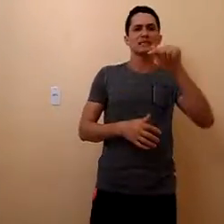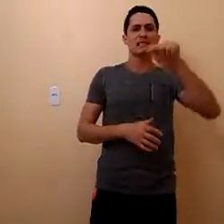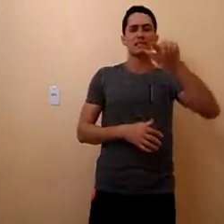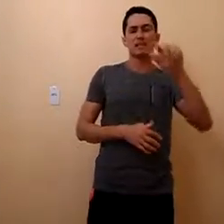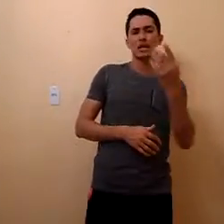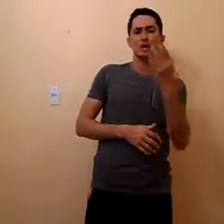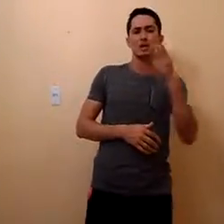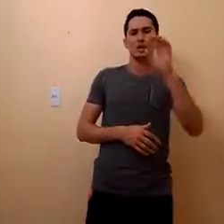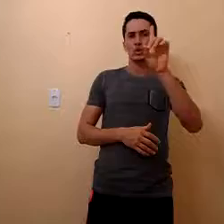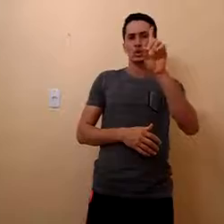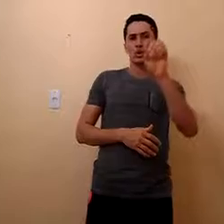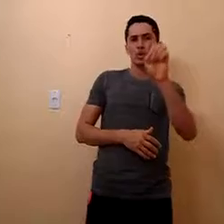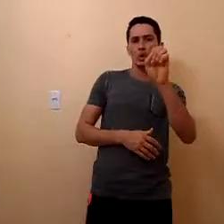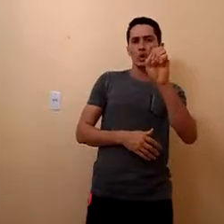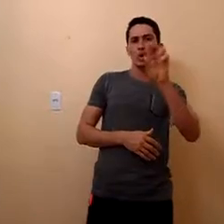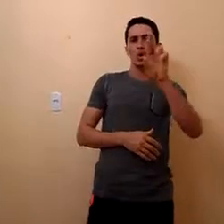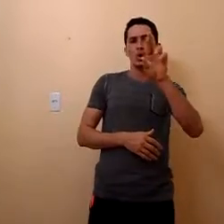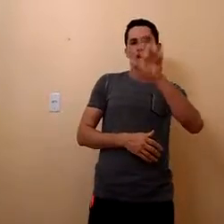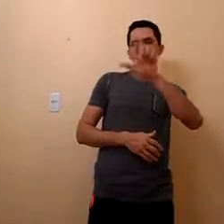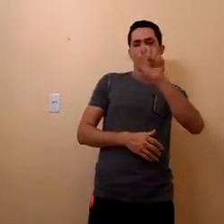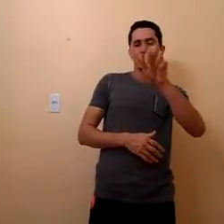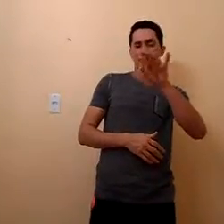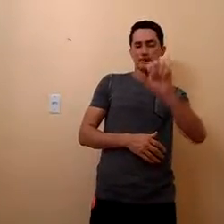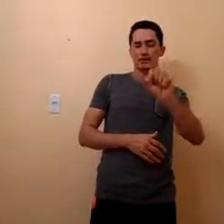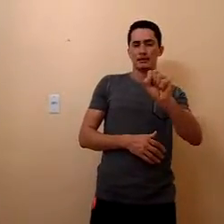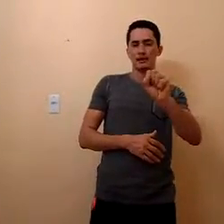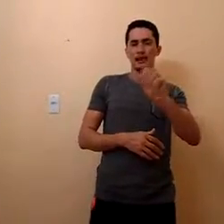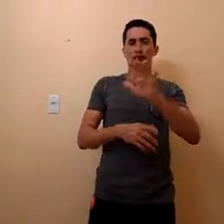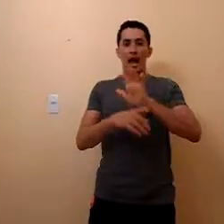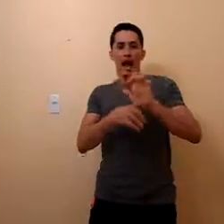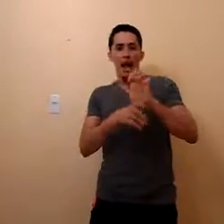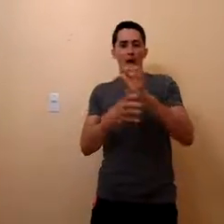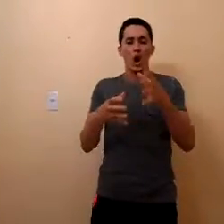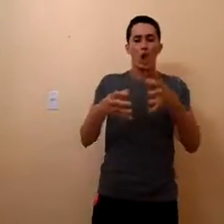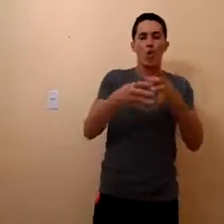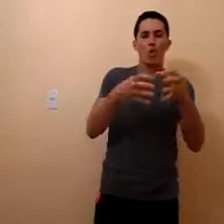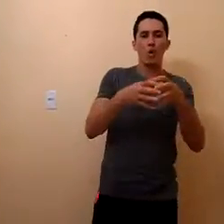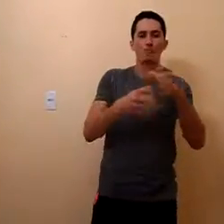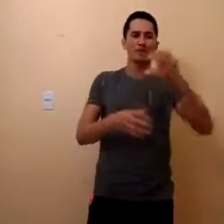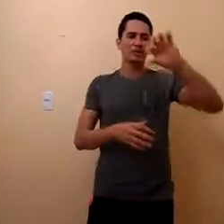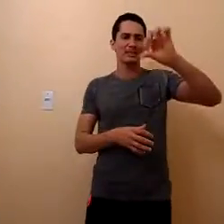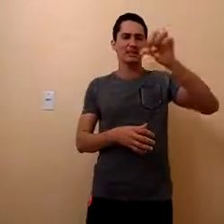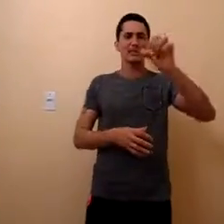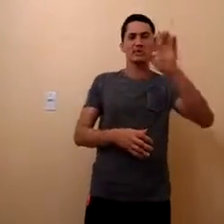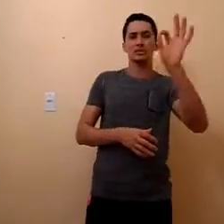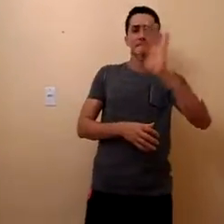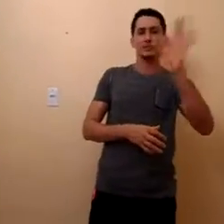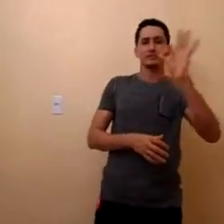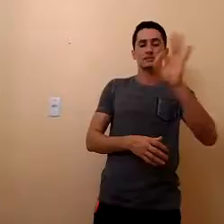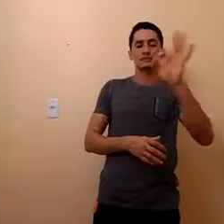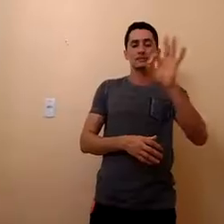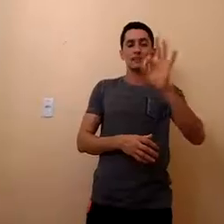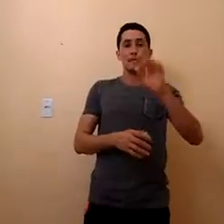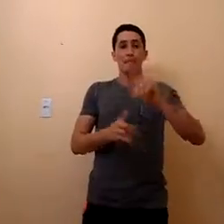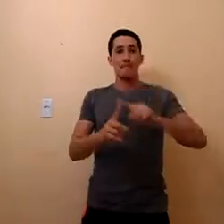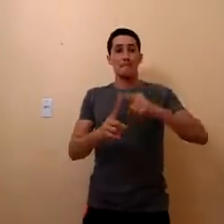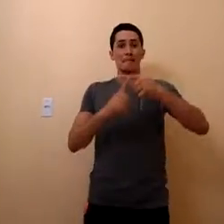dólares. Desse total, a União Europeia respondeu por 10,9%. É o terceiro maior mercado em volume de